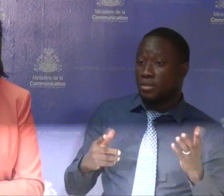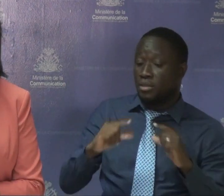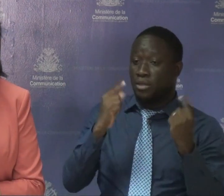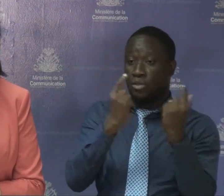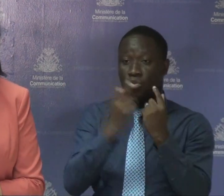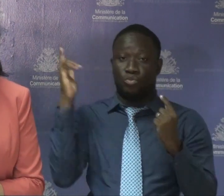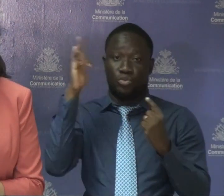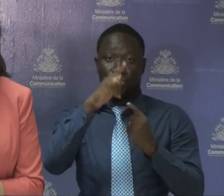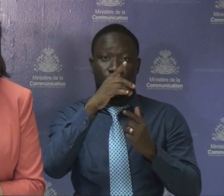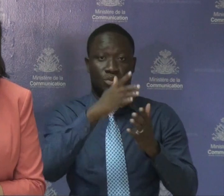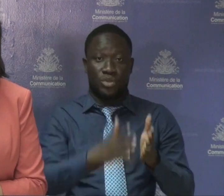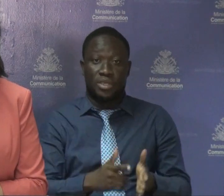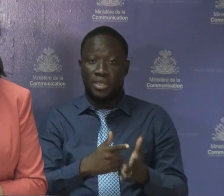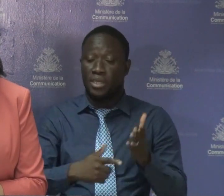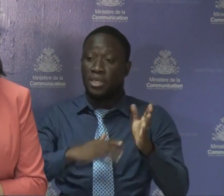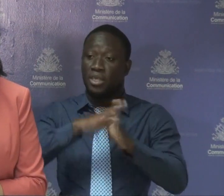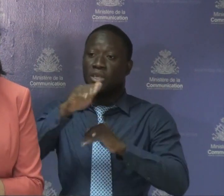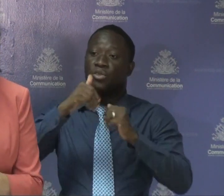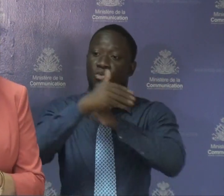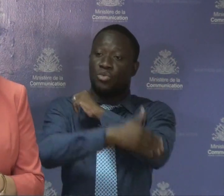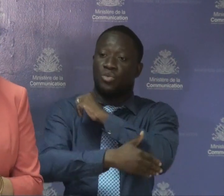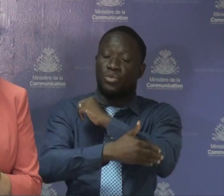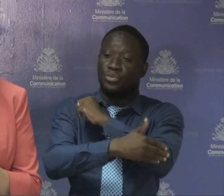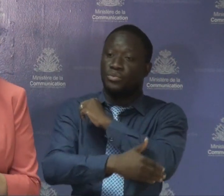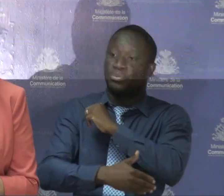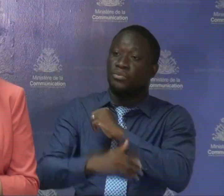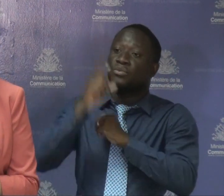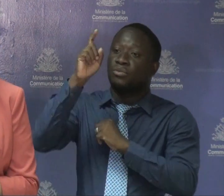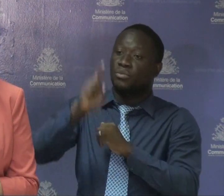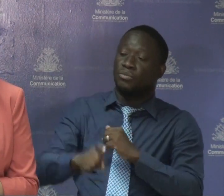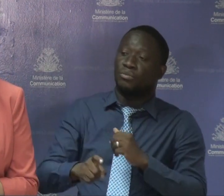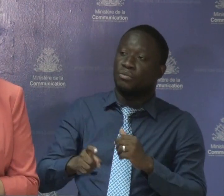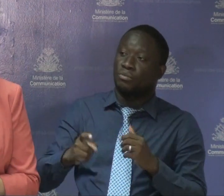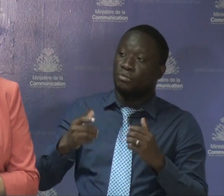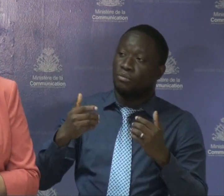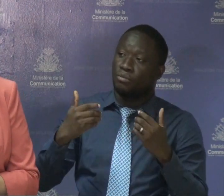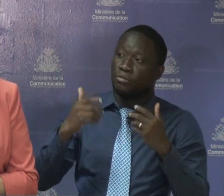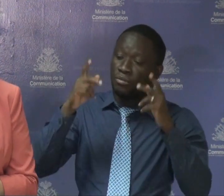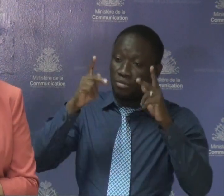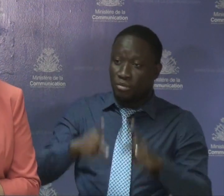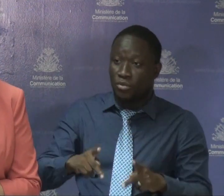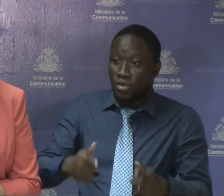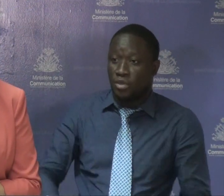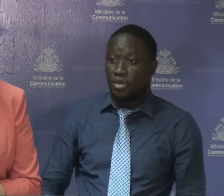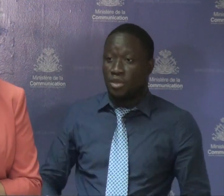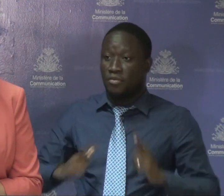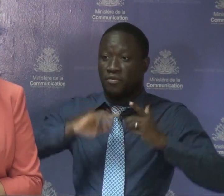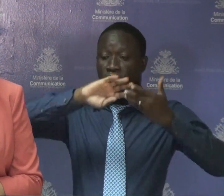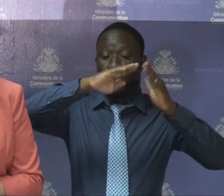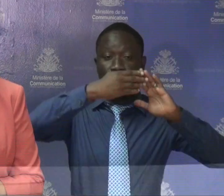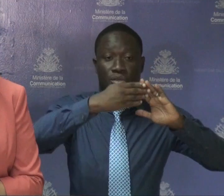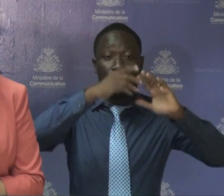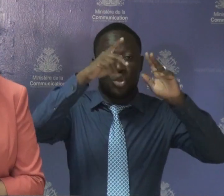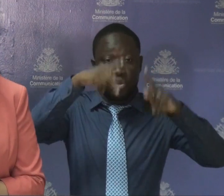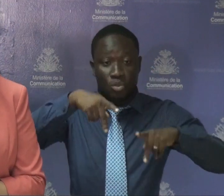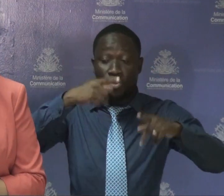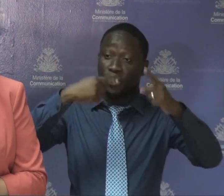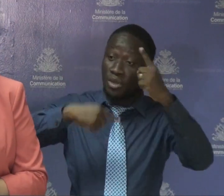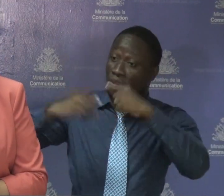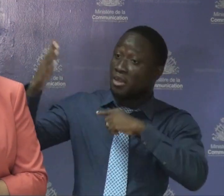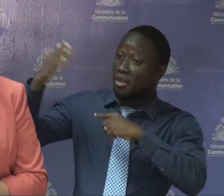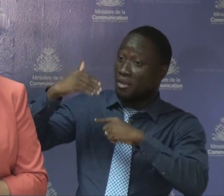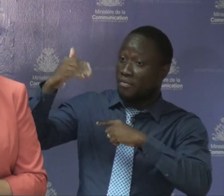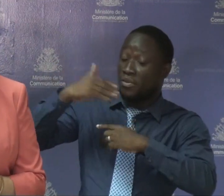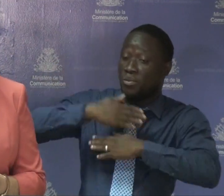touristique, qu'est-ce qu'il y a dans tout pays au monde, yo, parce que faut prendre en compte de monde qui vivent dans zone non, de monde qui viennent pour